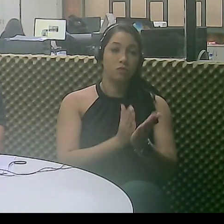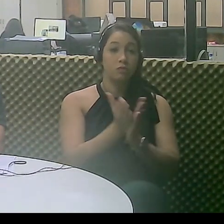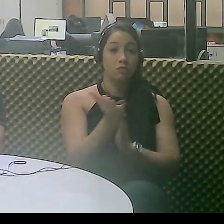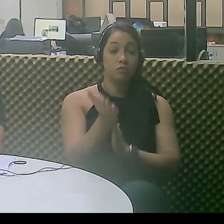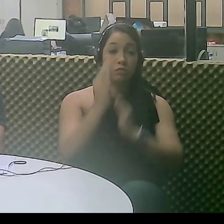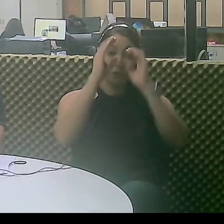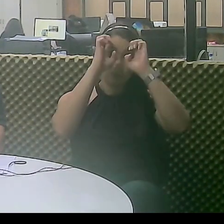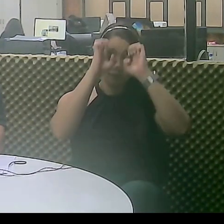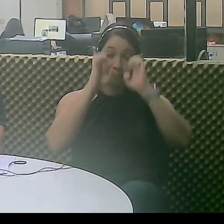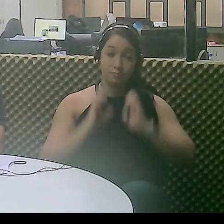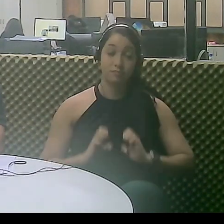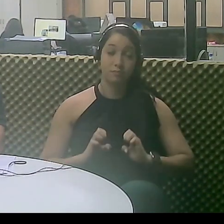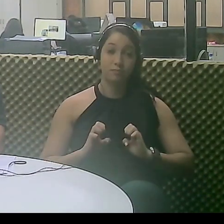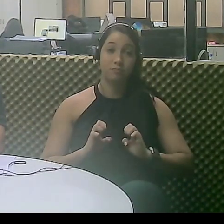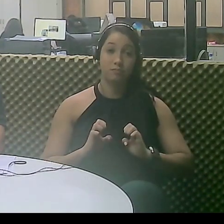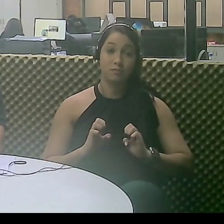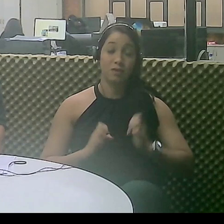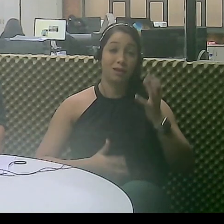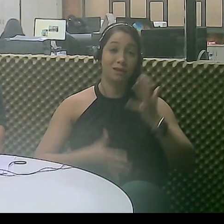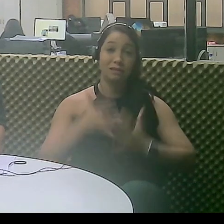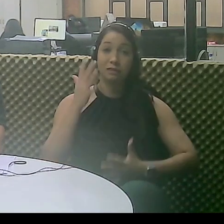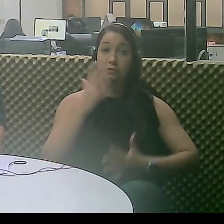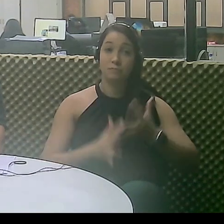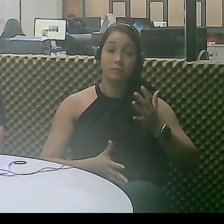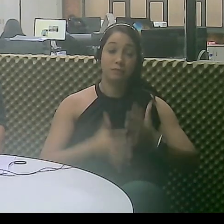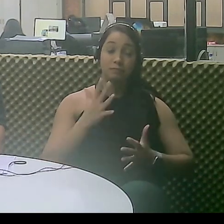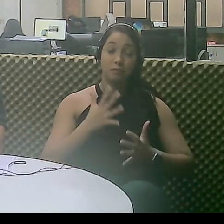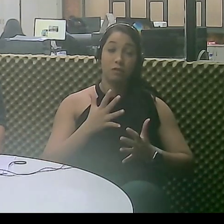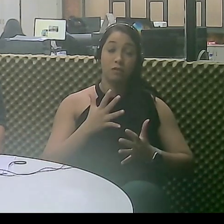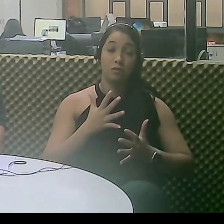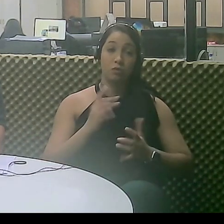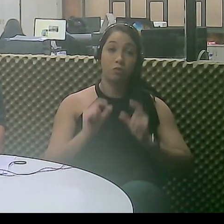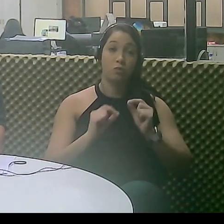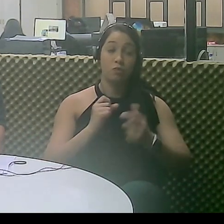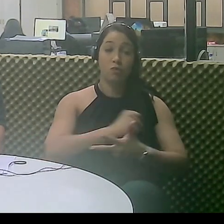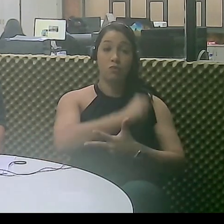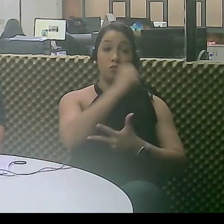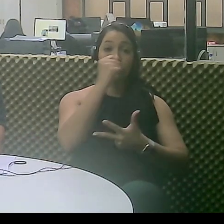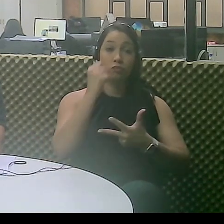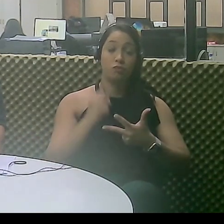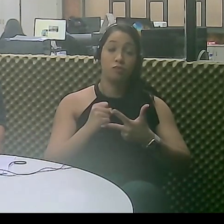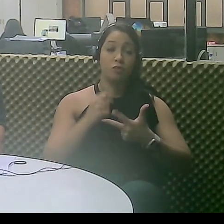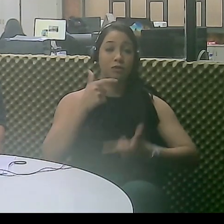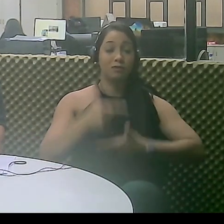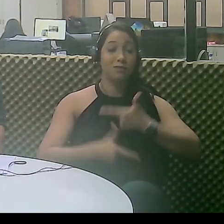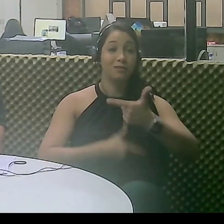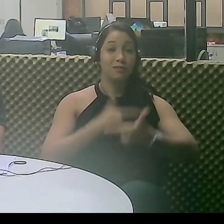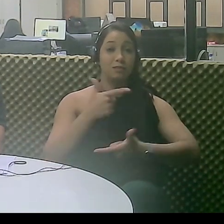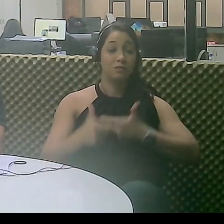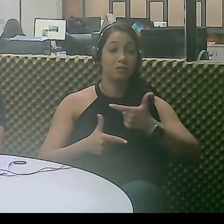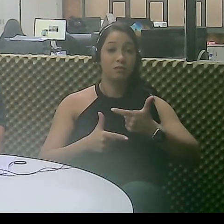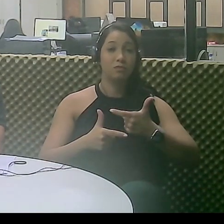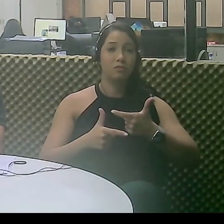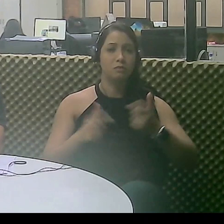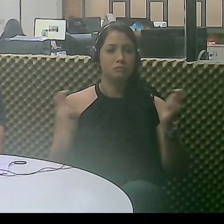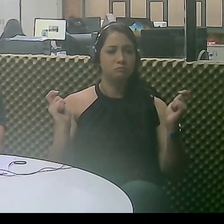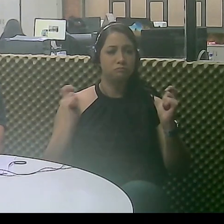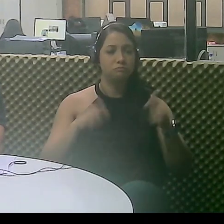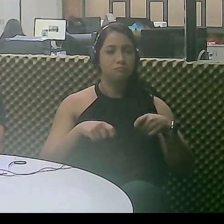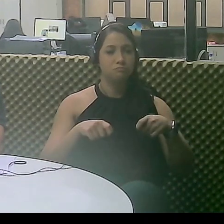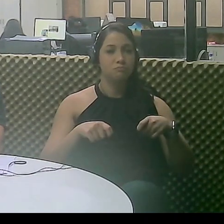éticos e de conduta que impedem ou possam impedir que o poder público preste serviços de forma